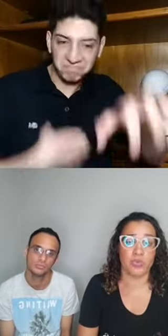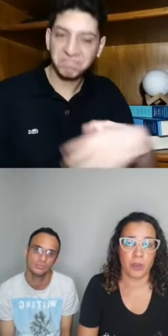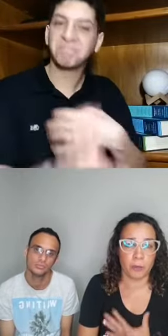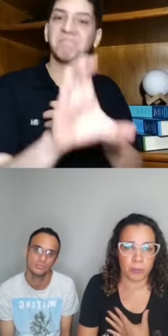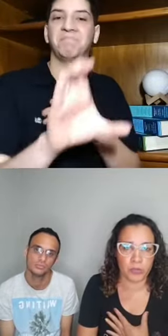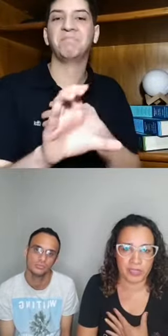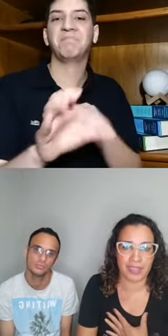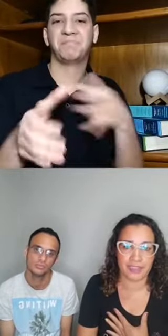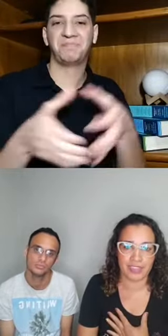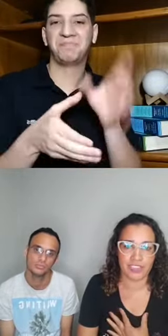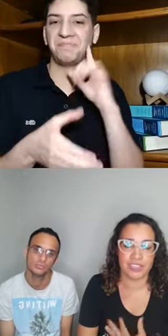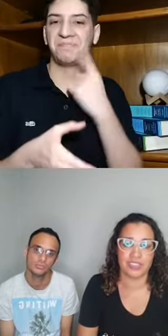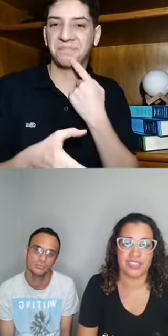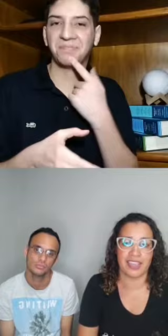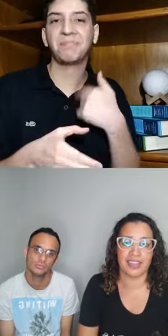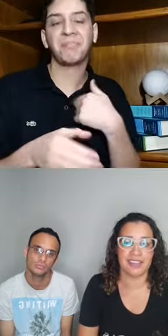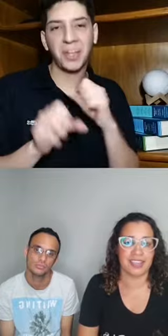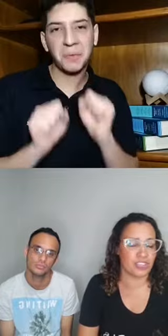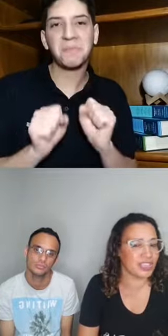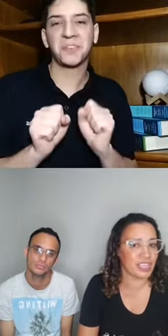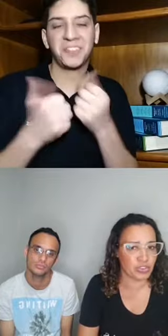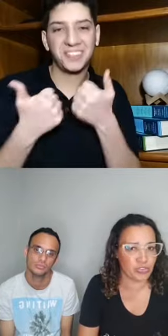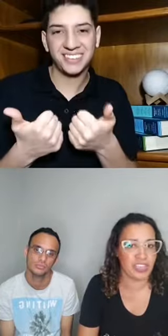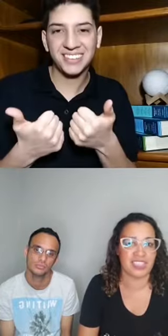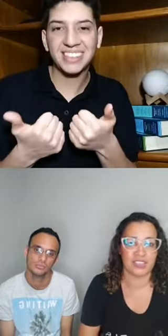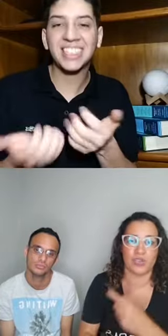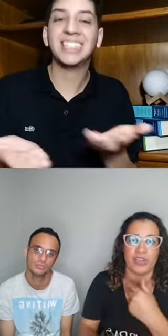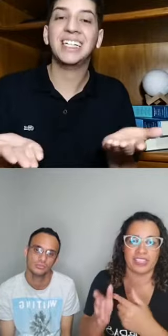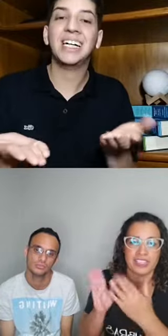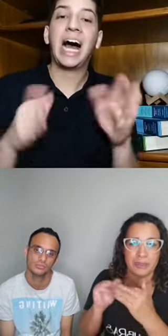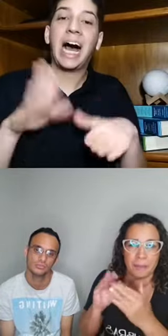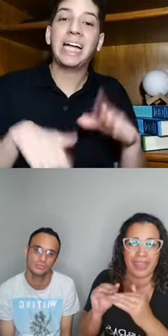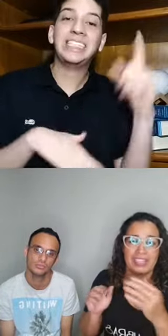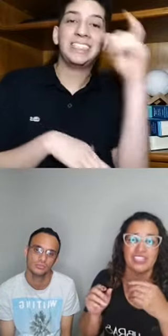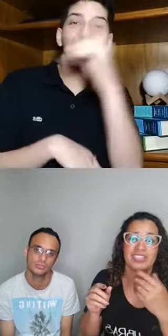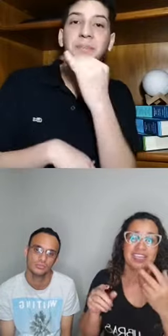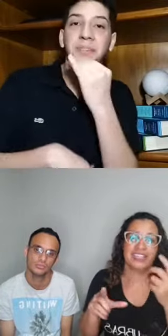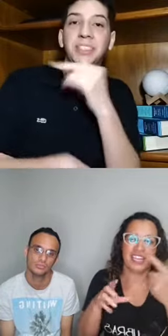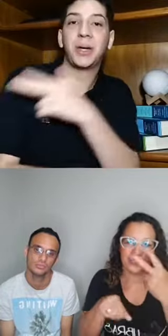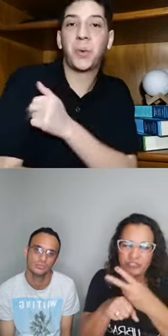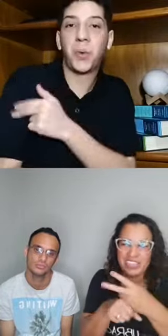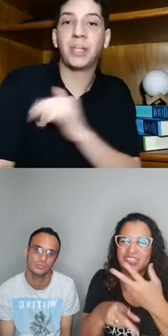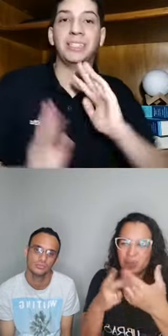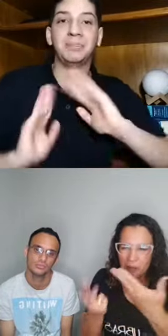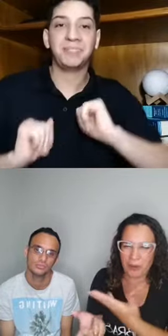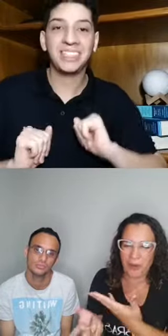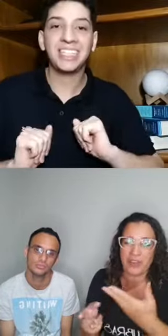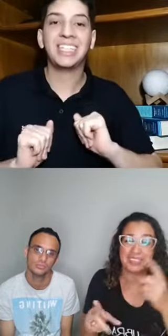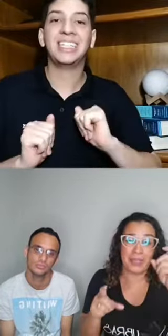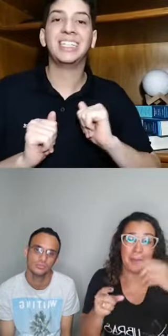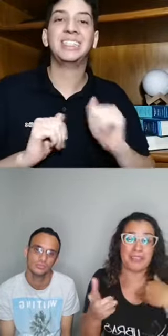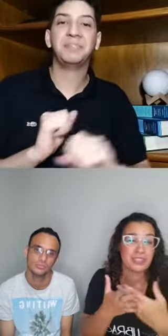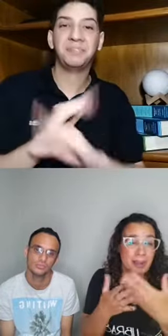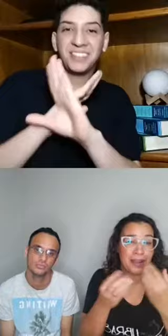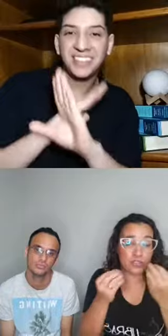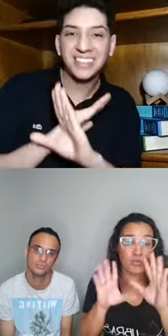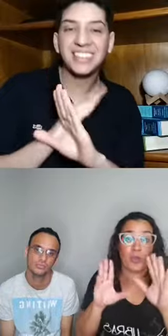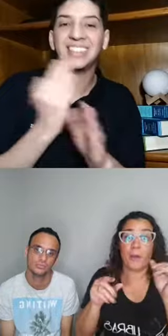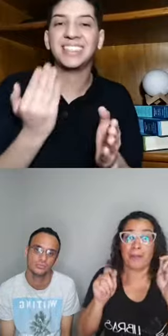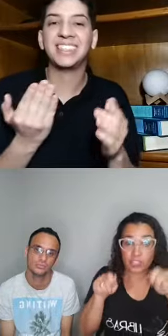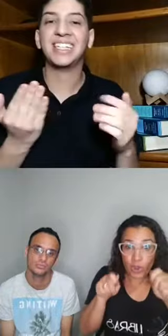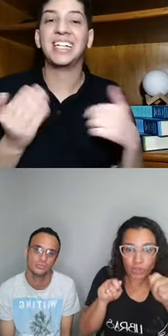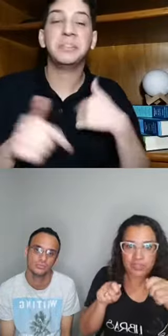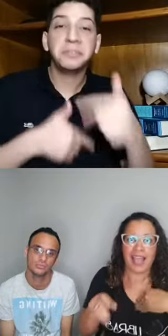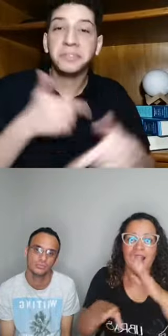comunidade surda o que eu puder, tá, gente? Tem dia que é difícil, às vezes o Ronan às vezes me pede, né, de vídeo, alguma coisa, mas eu trabalho todo